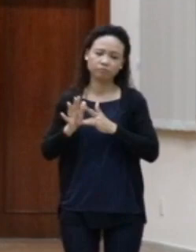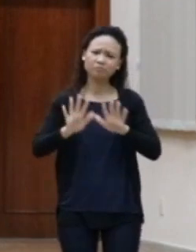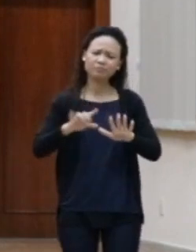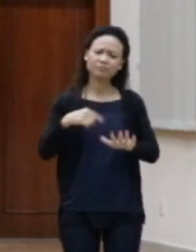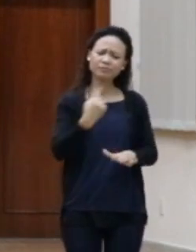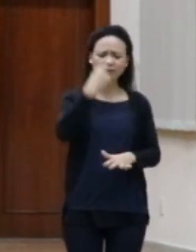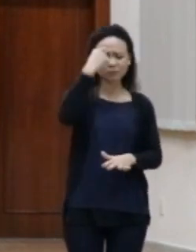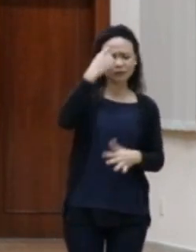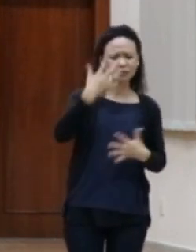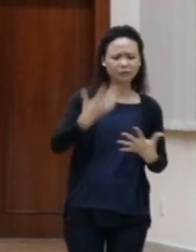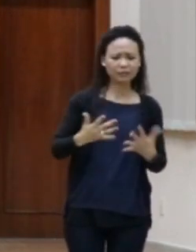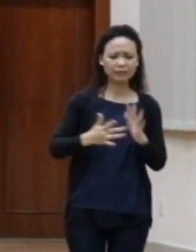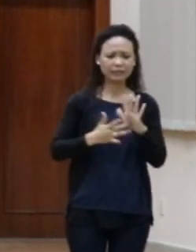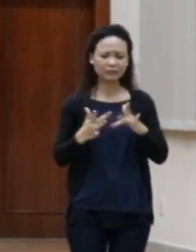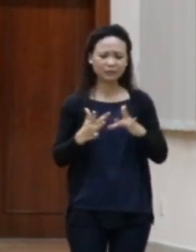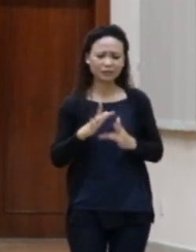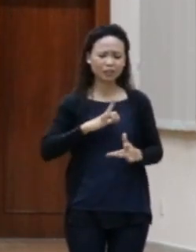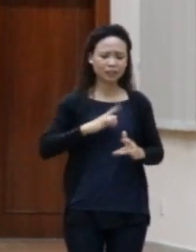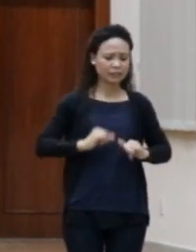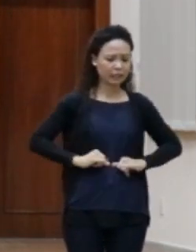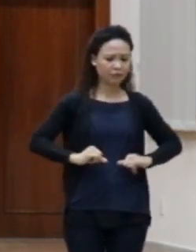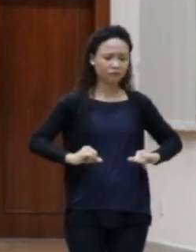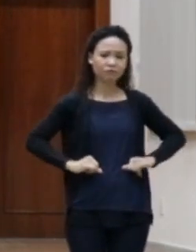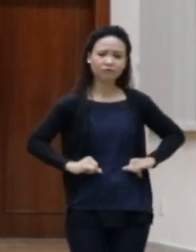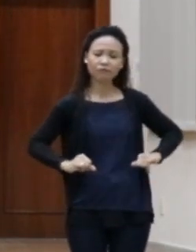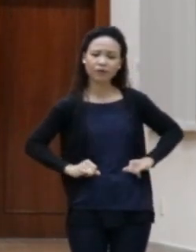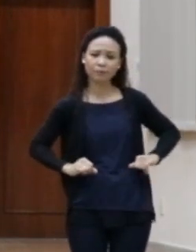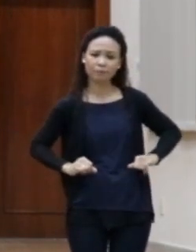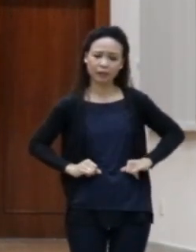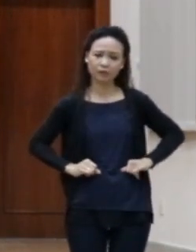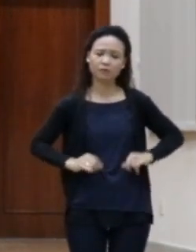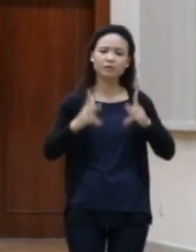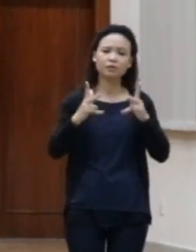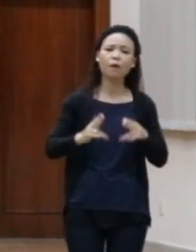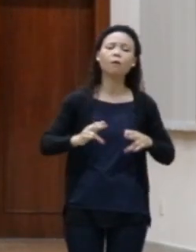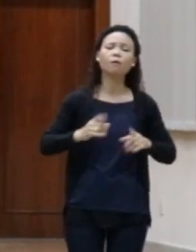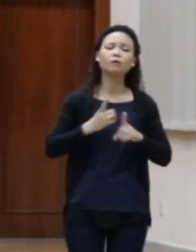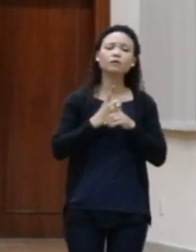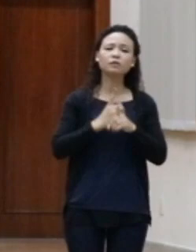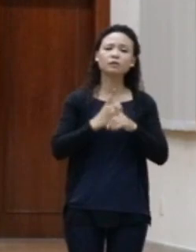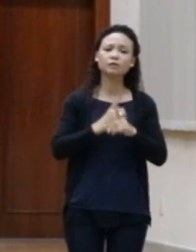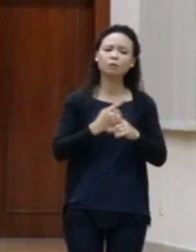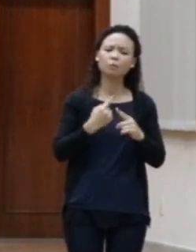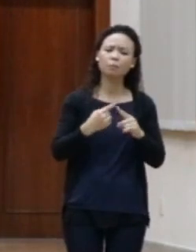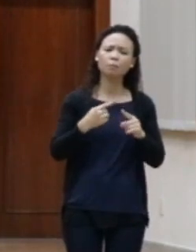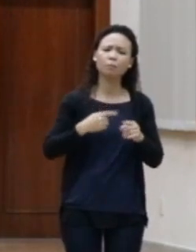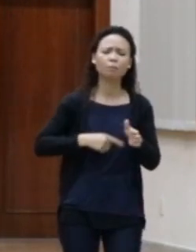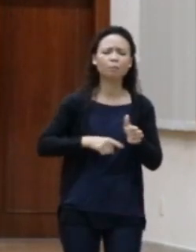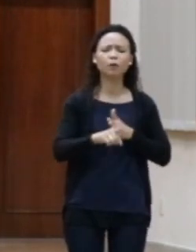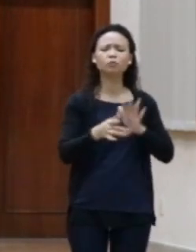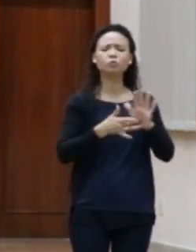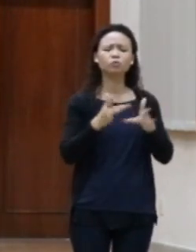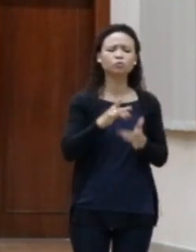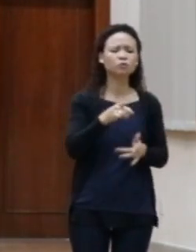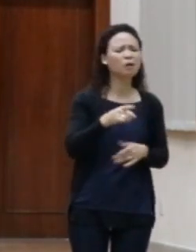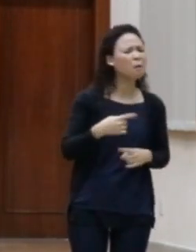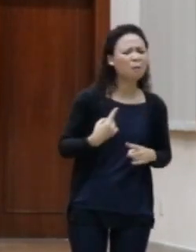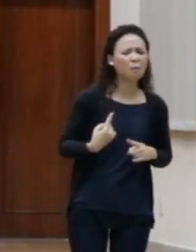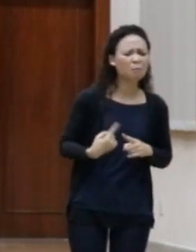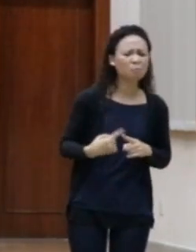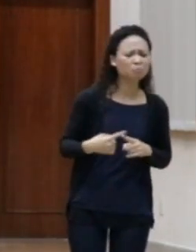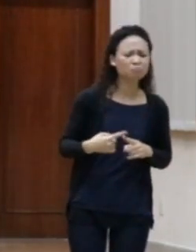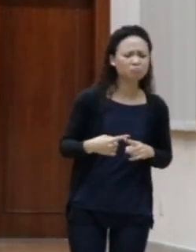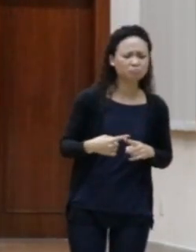Jesus Cristo, como talvez os apóstolos perguntaram, os discípulos perguntaram, mas quem pecou para que Cristo sofresse